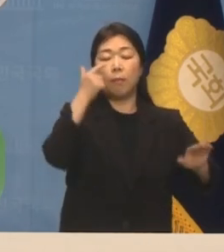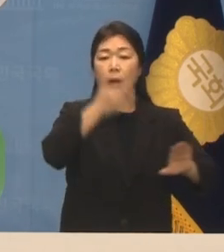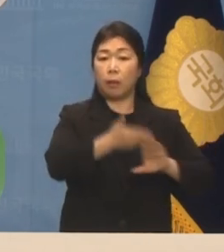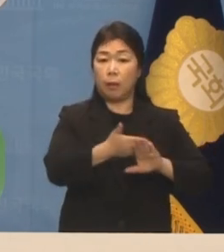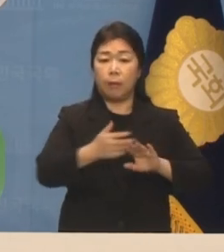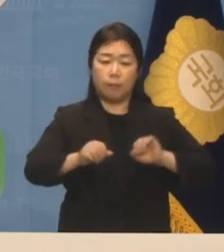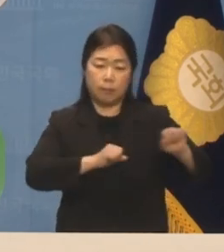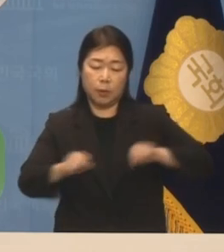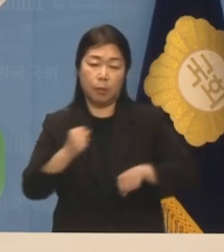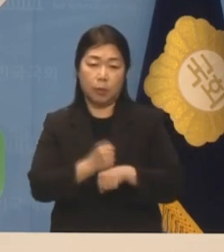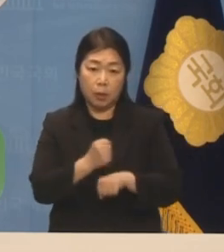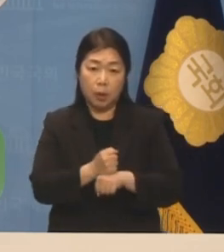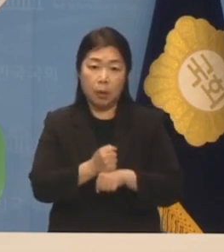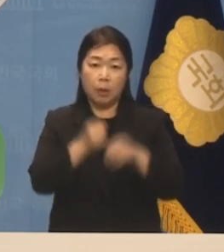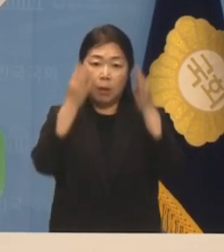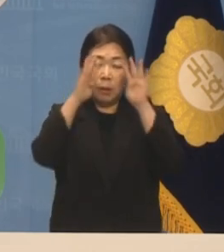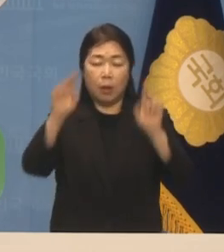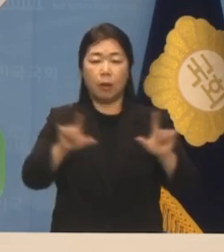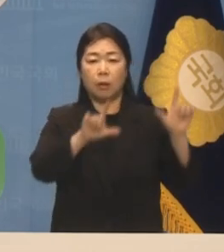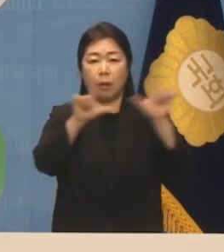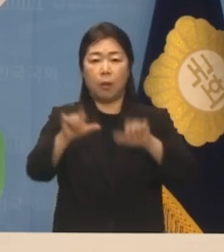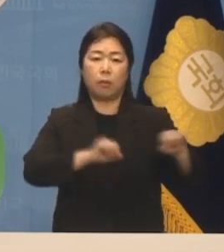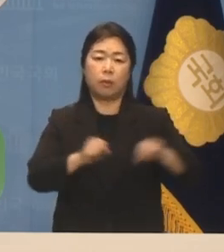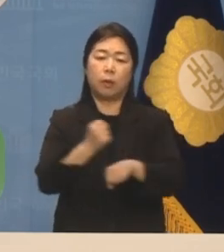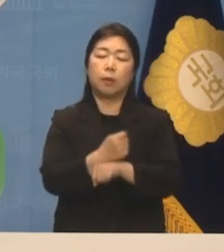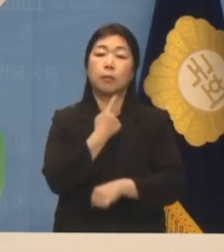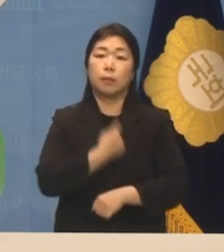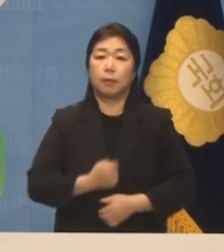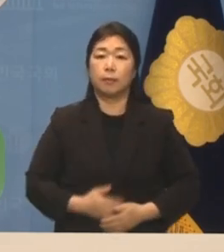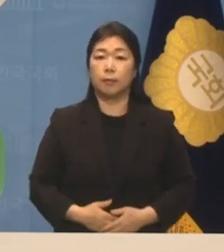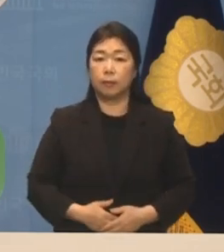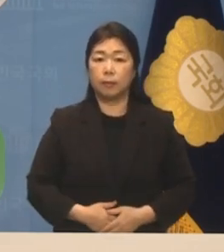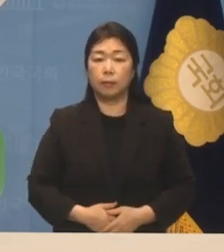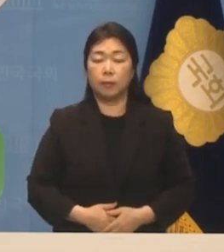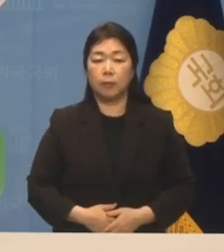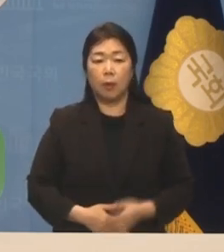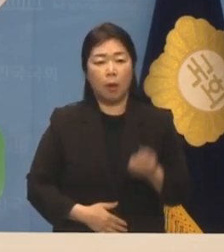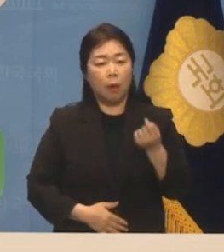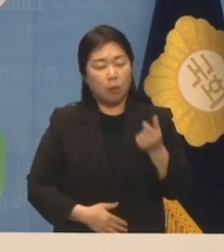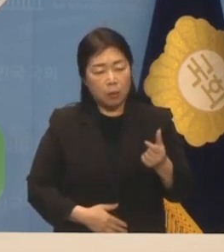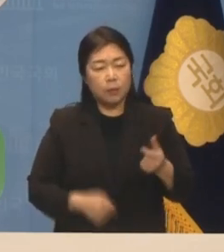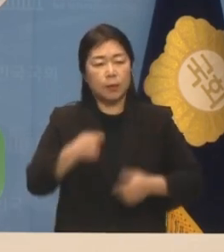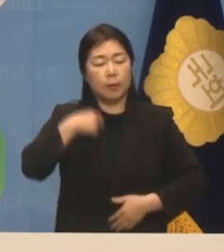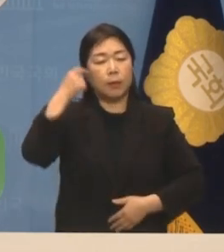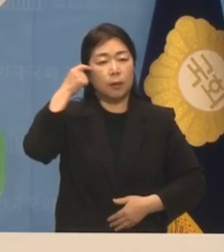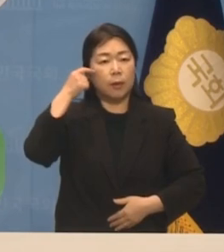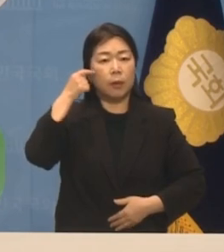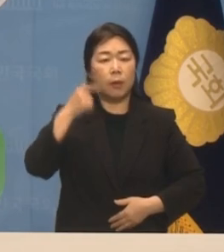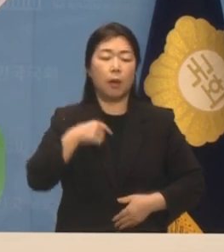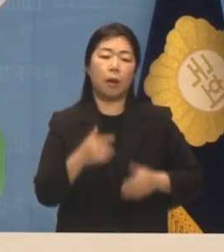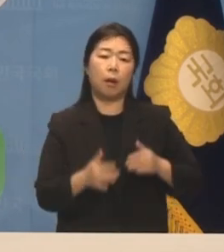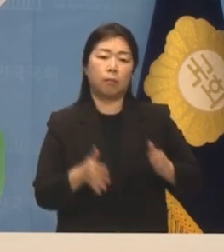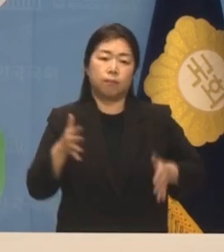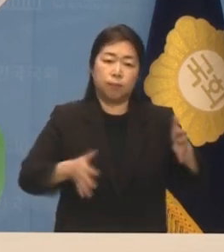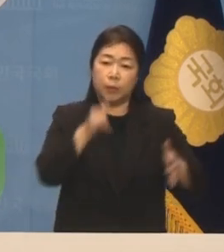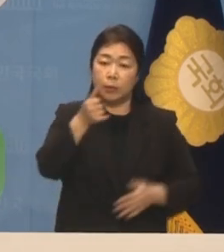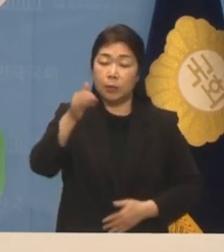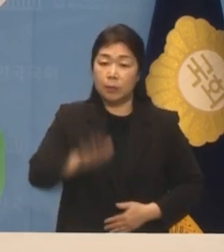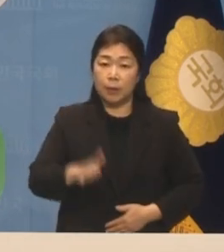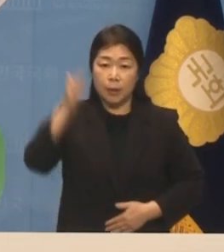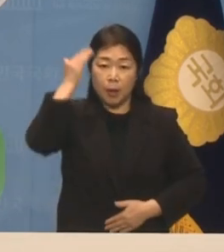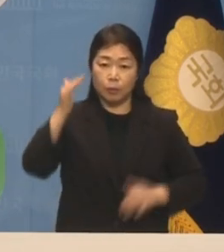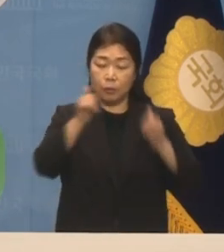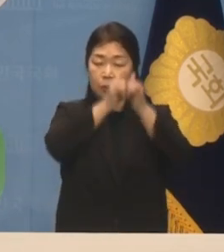하면서 대학 생활을 보냈습니다. 조금은 엉성하고 미숙했지만 한국 사회의